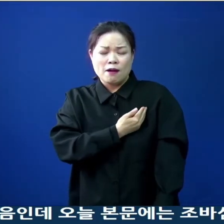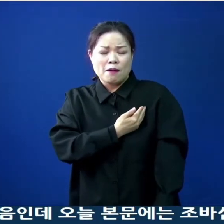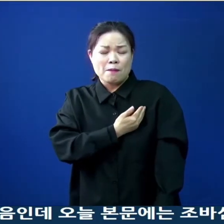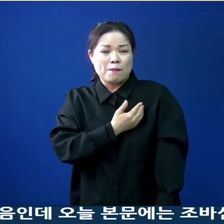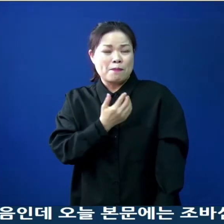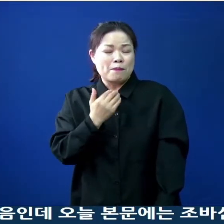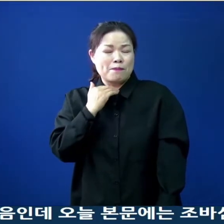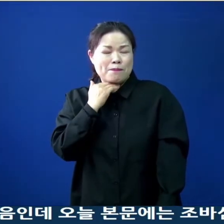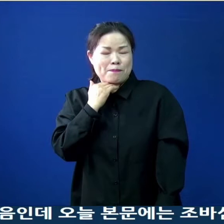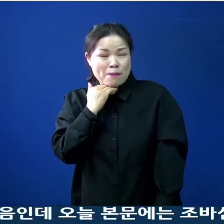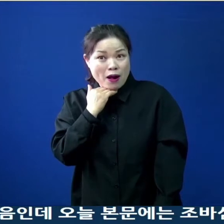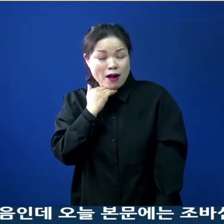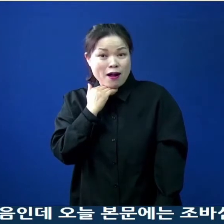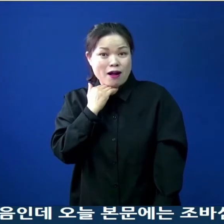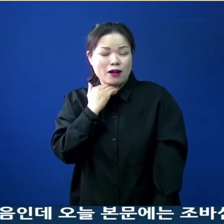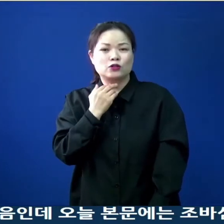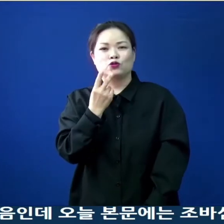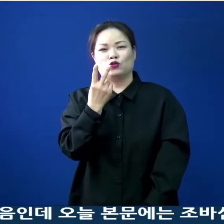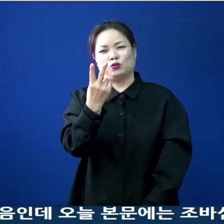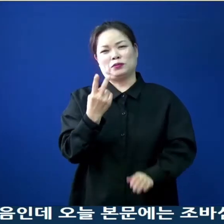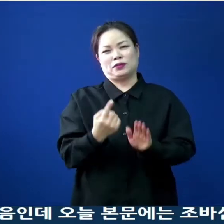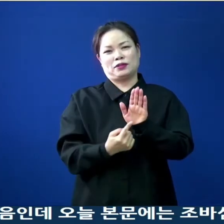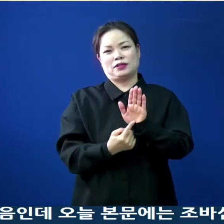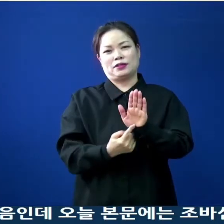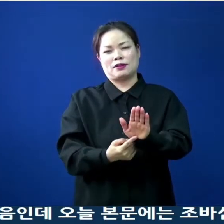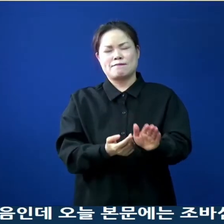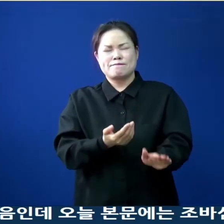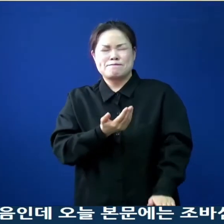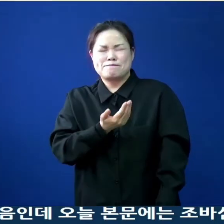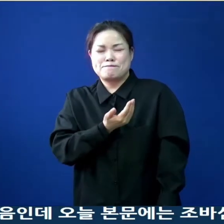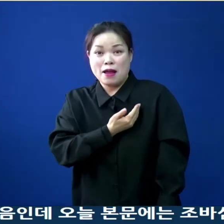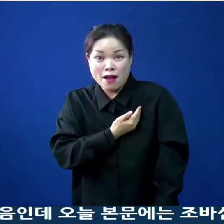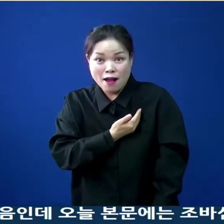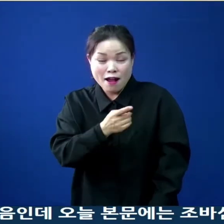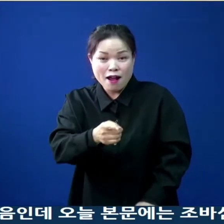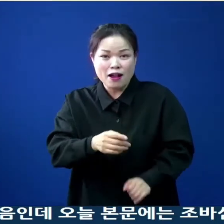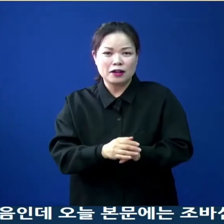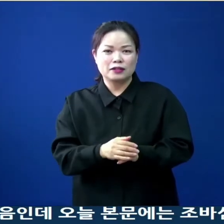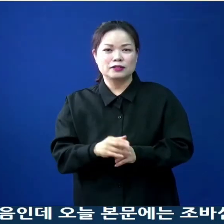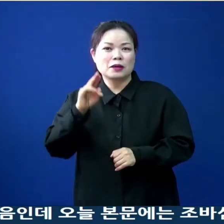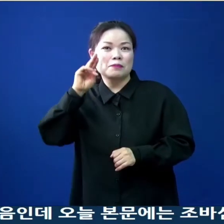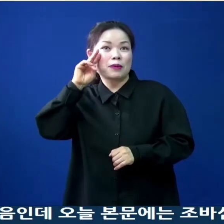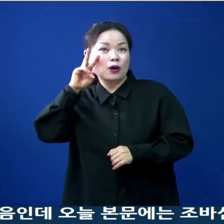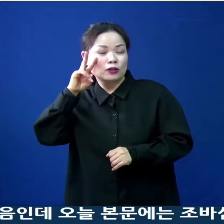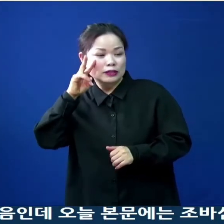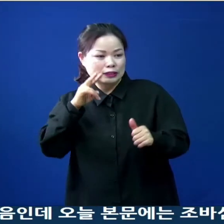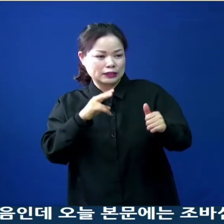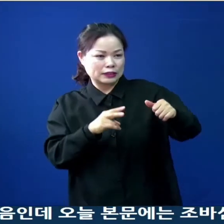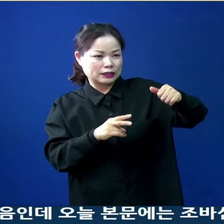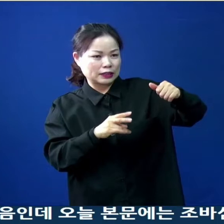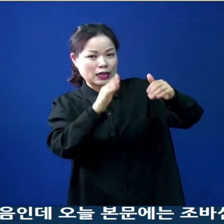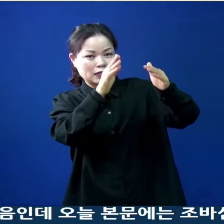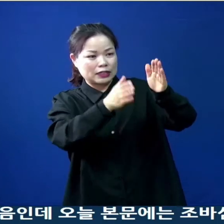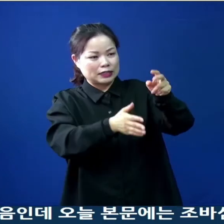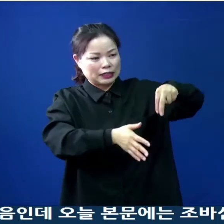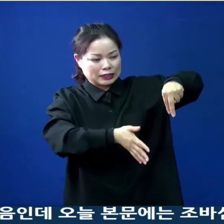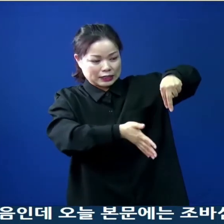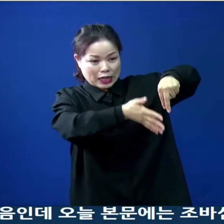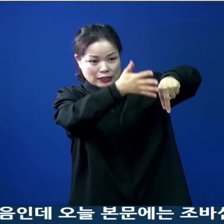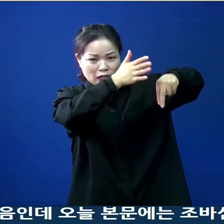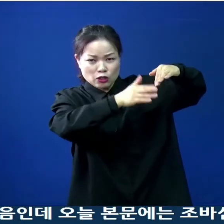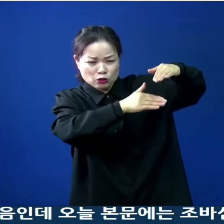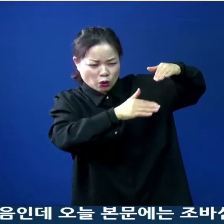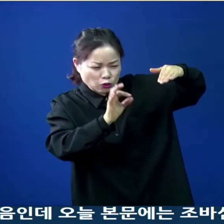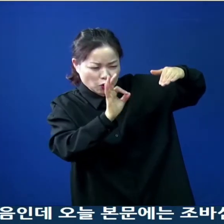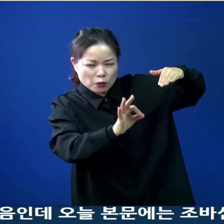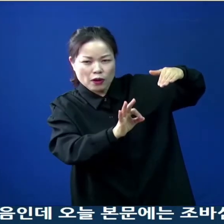못하여라는 표현이 두 번이나 나옵니다. 참다 못하여. 바울은 데살로니가 성도들을 바라보면서 참을 수